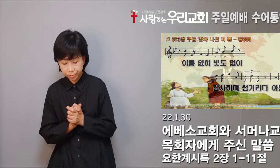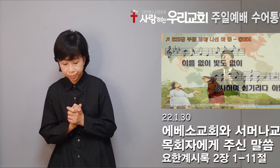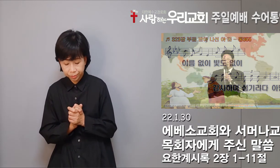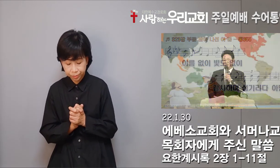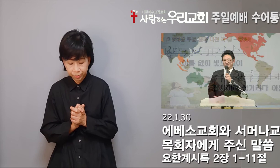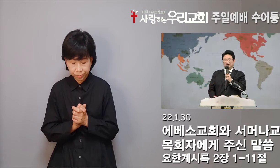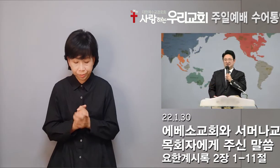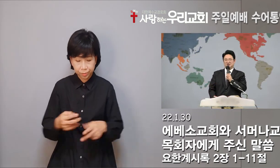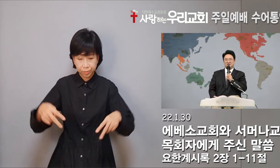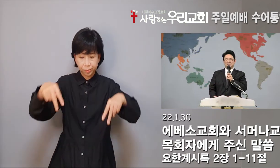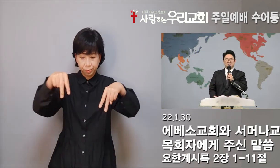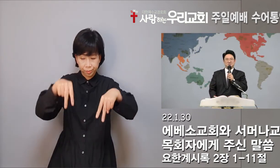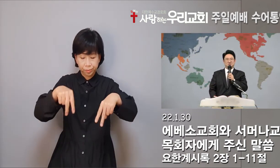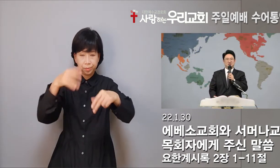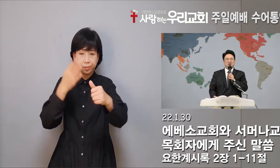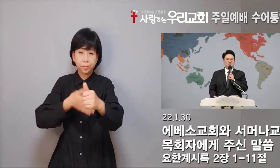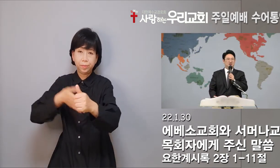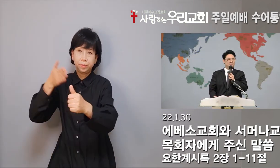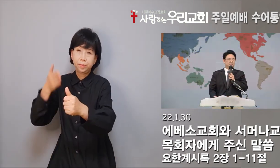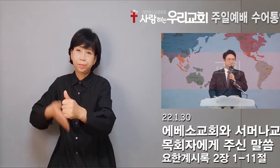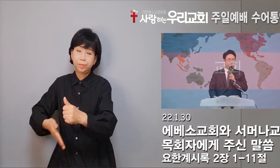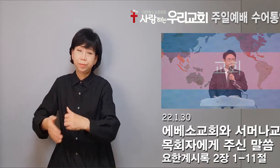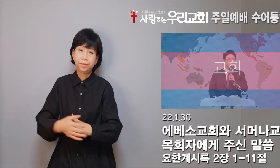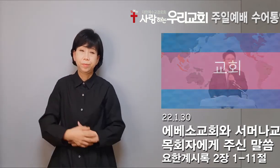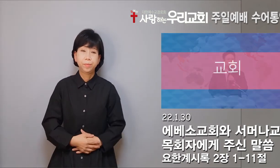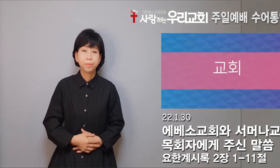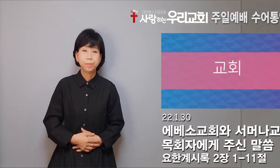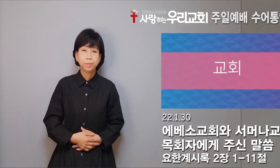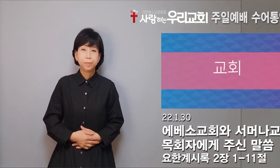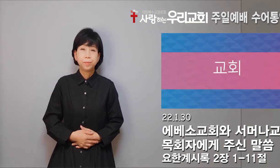아멘. 우리 모두 자리에서 일어나시겠습니다.